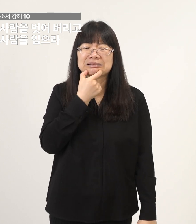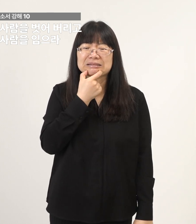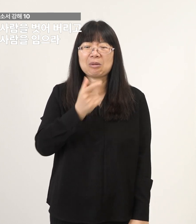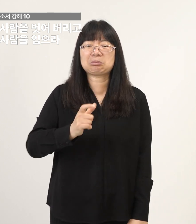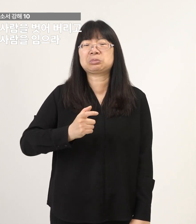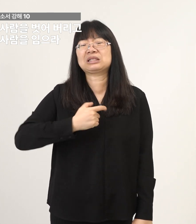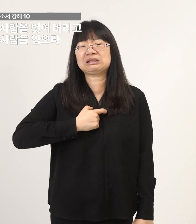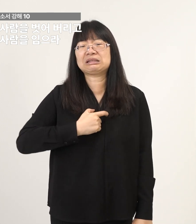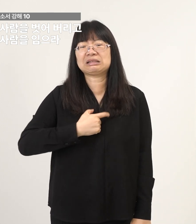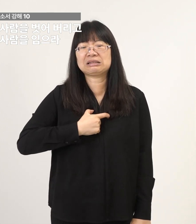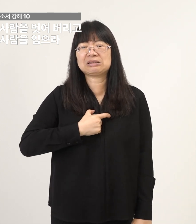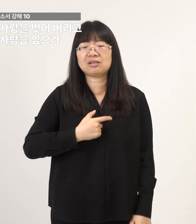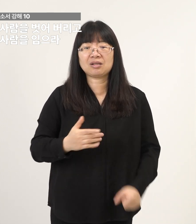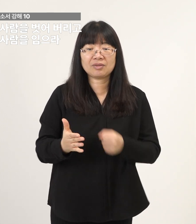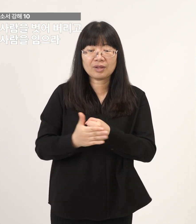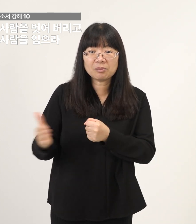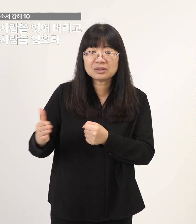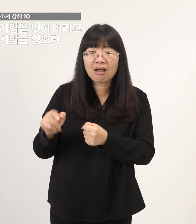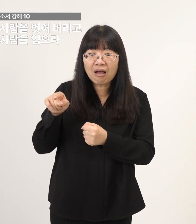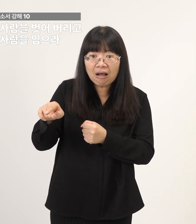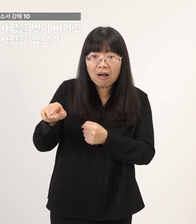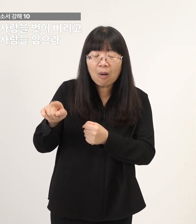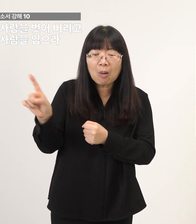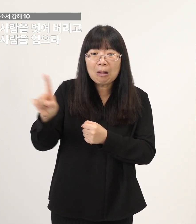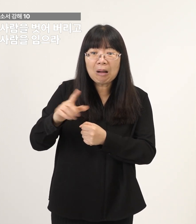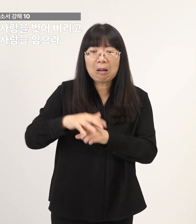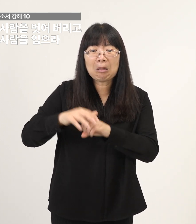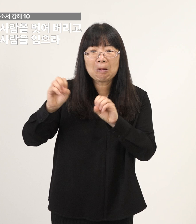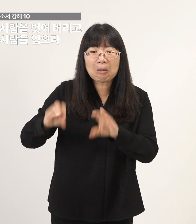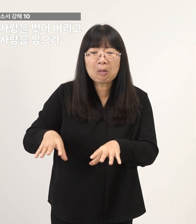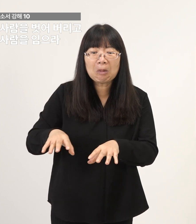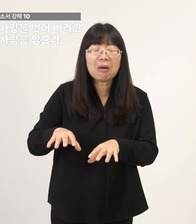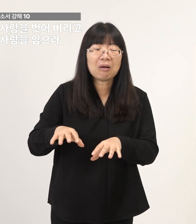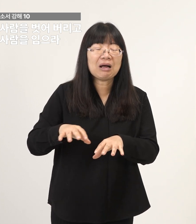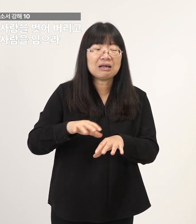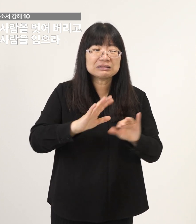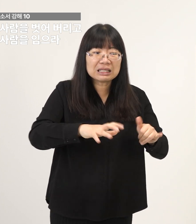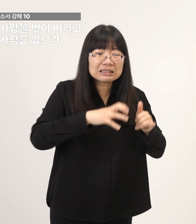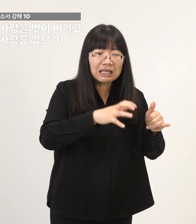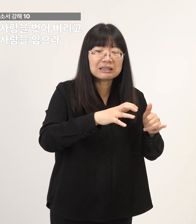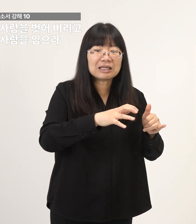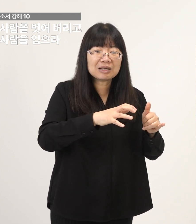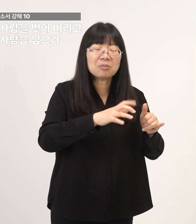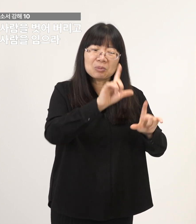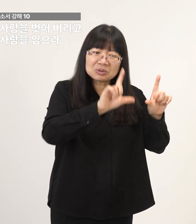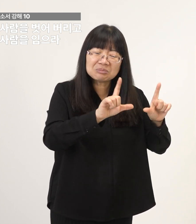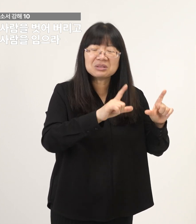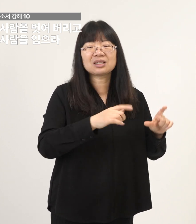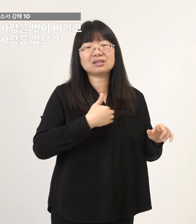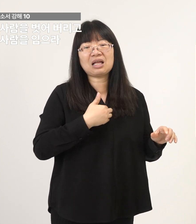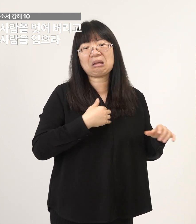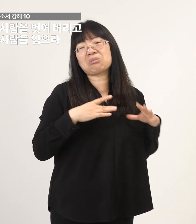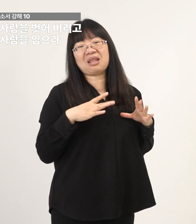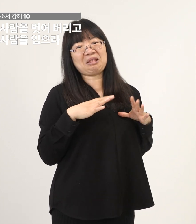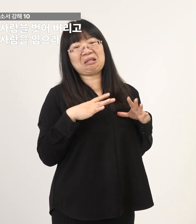거예요. 그러니까 그런 것들이, 허무한 것들이 자랑일 수밖에 없는 거예요.